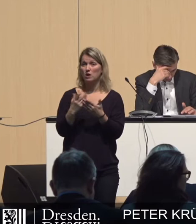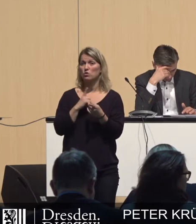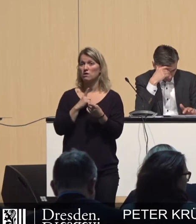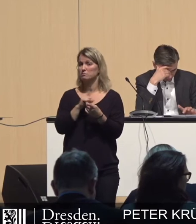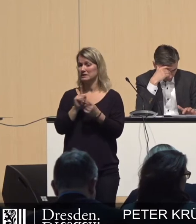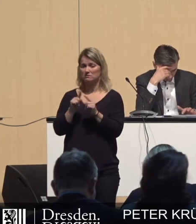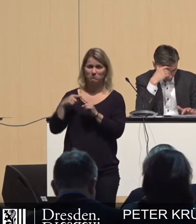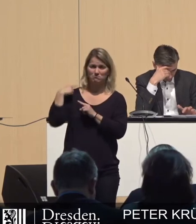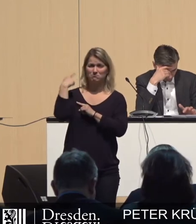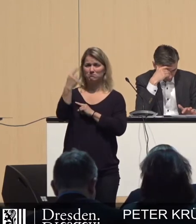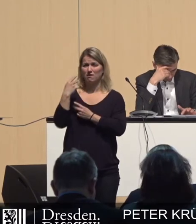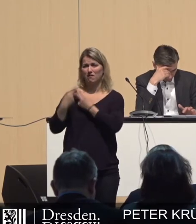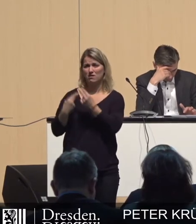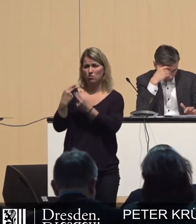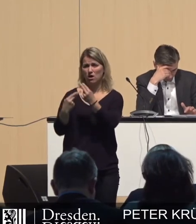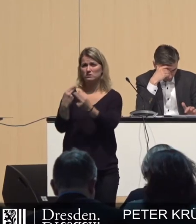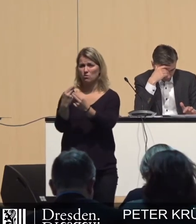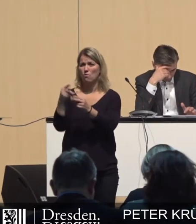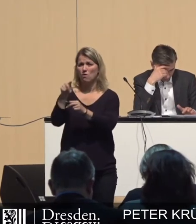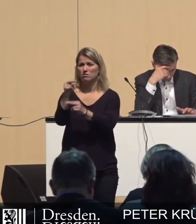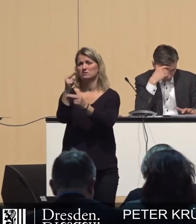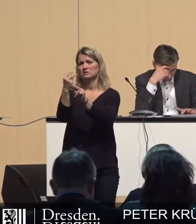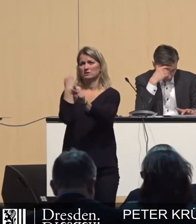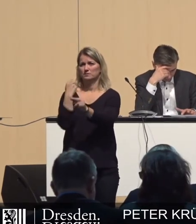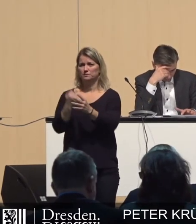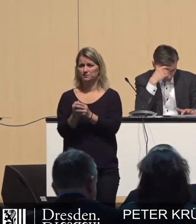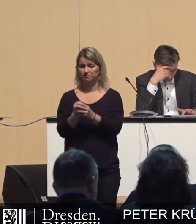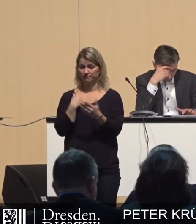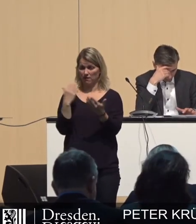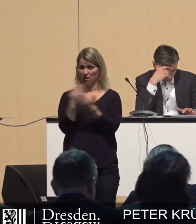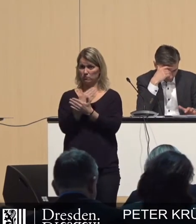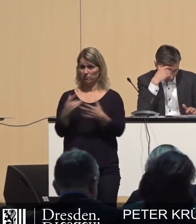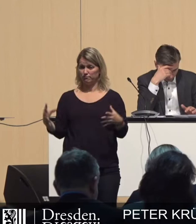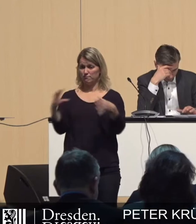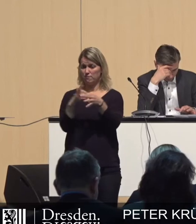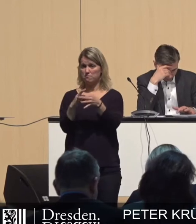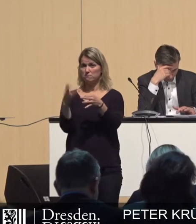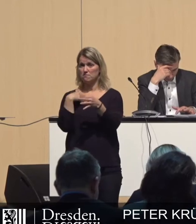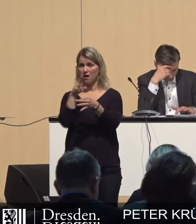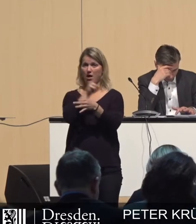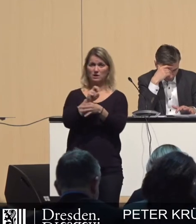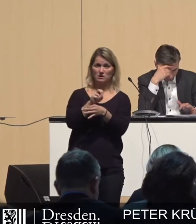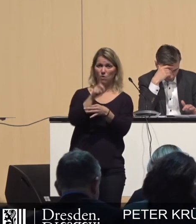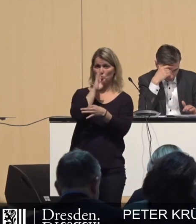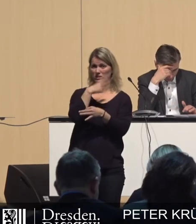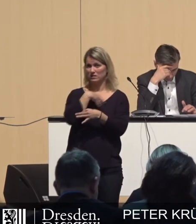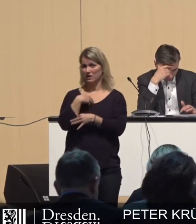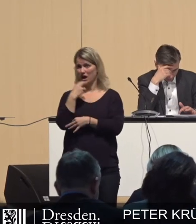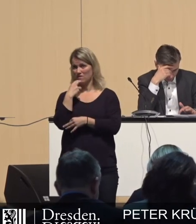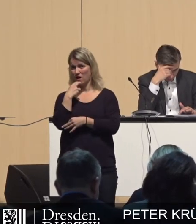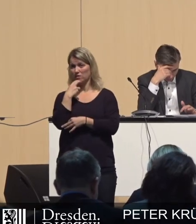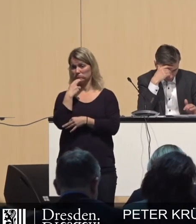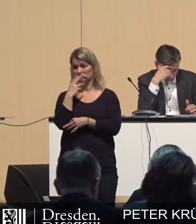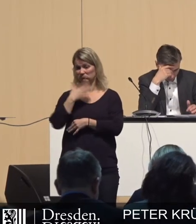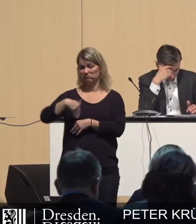wird. Wir entscheiden über die Fusion der Enso und Drewag zu einem der stärksten Regionalversorger unserer Republik mit